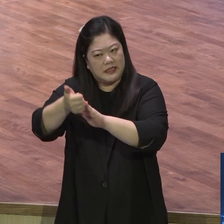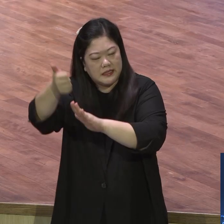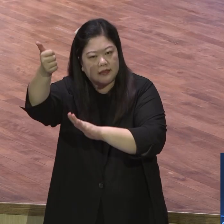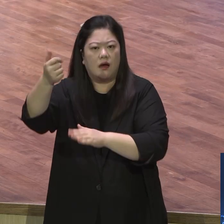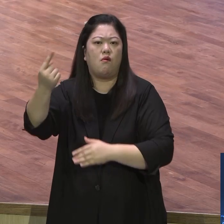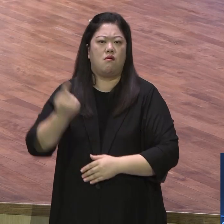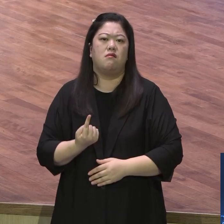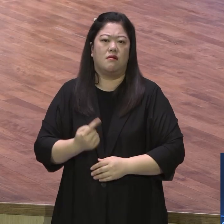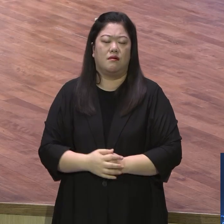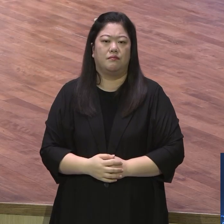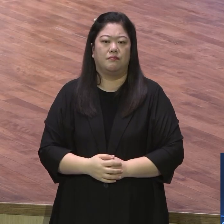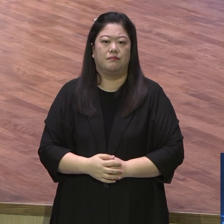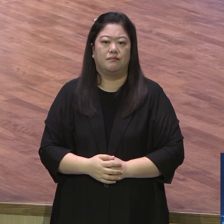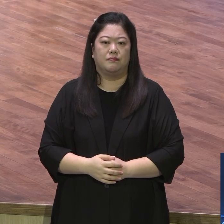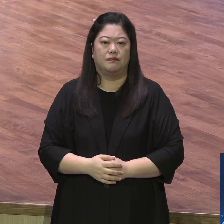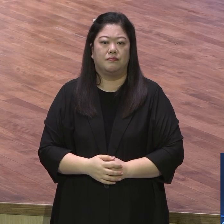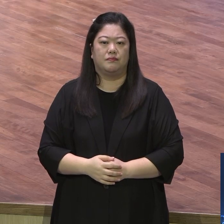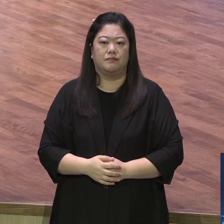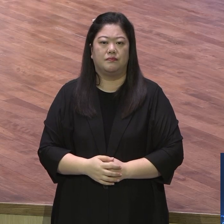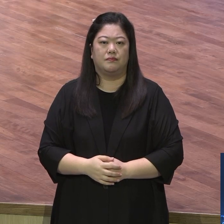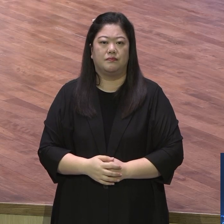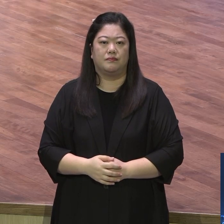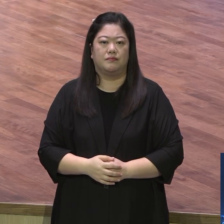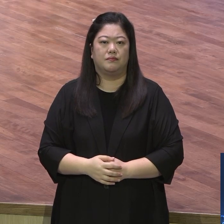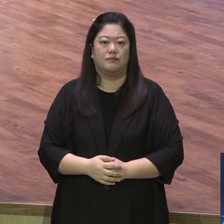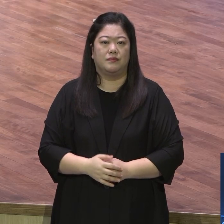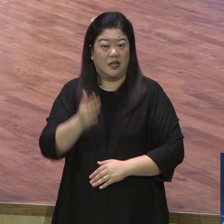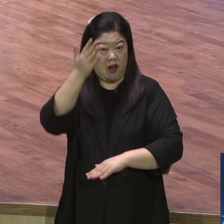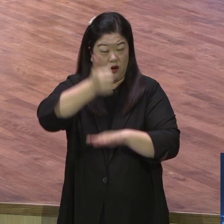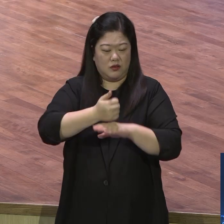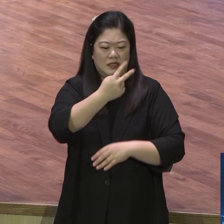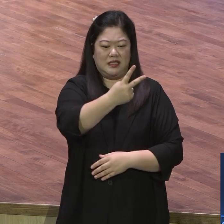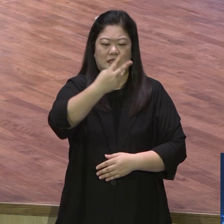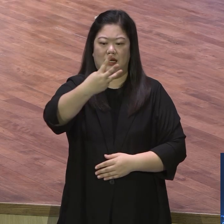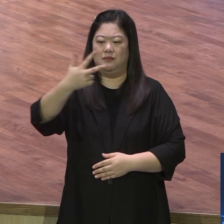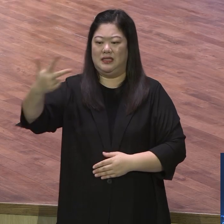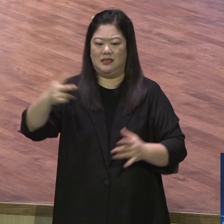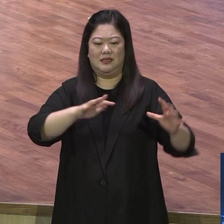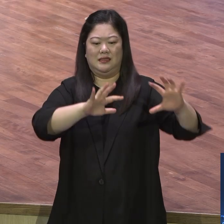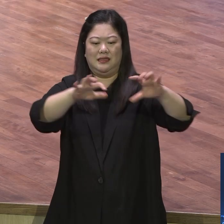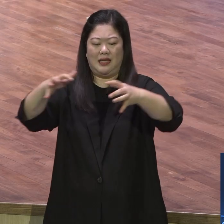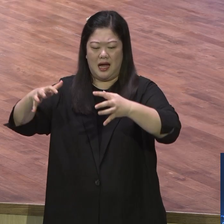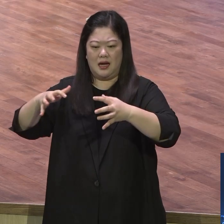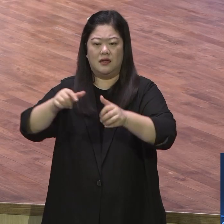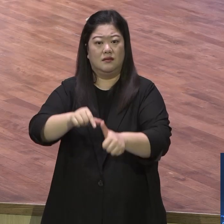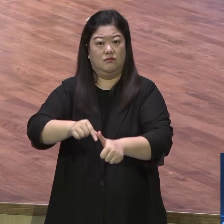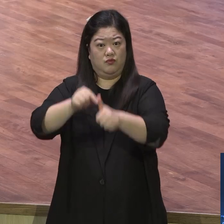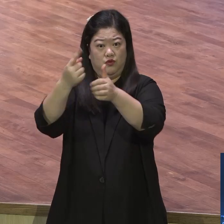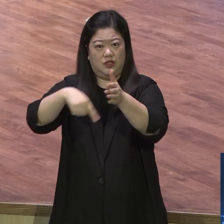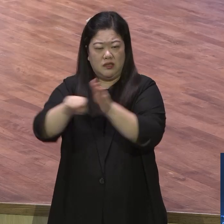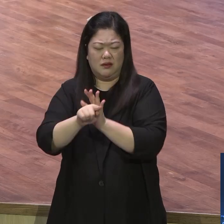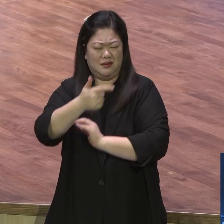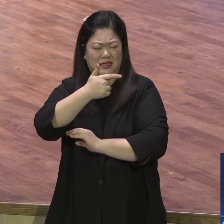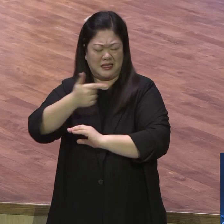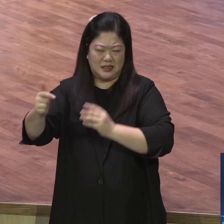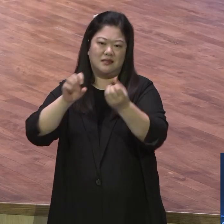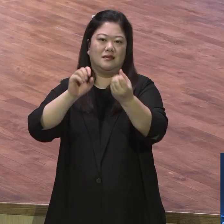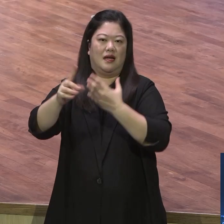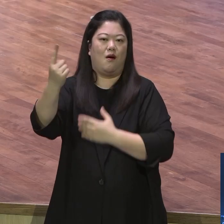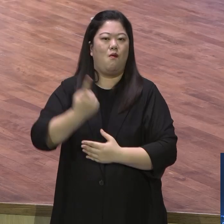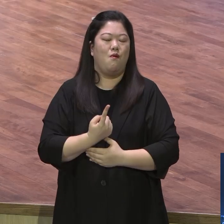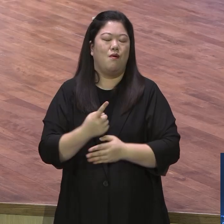일 위에는 도리어 더 미래와 큰 희망 2, 3, 7를 날아 살릴 수 있는 세밀하고 구체적인 논란 응답들이 나타나게